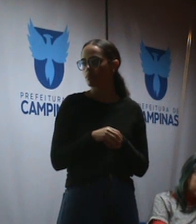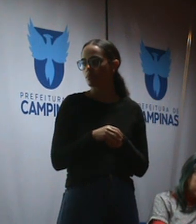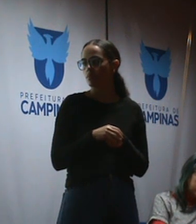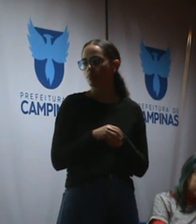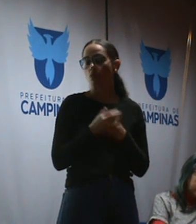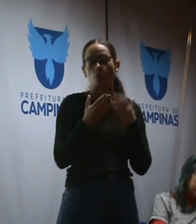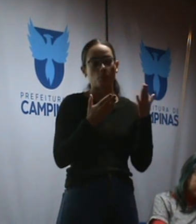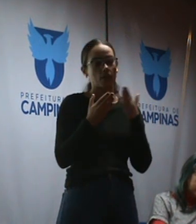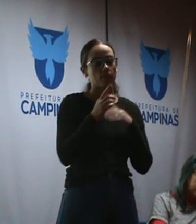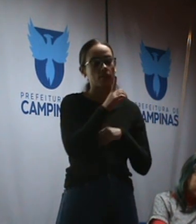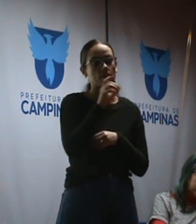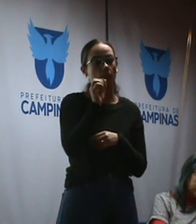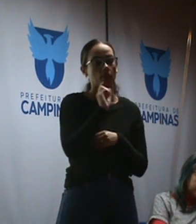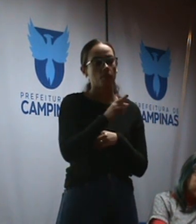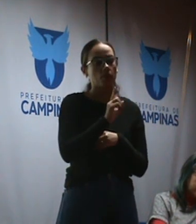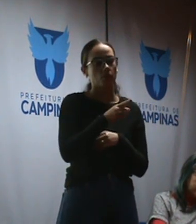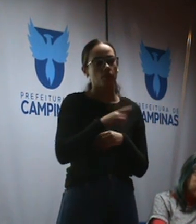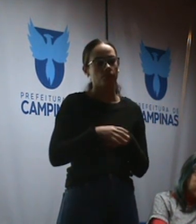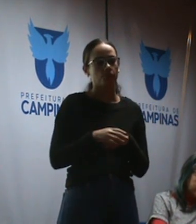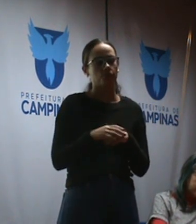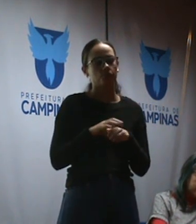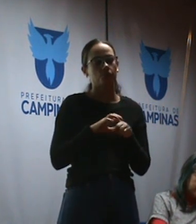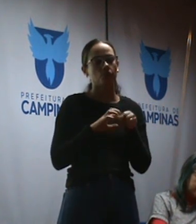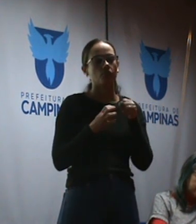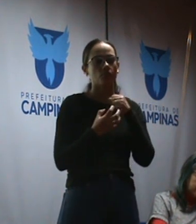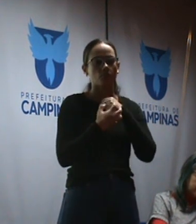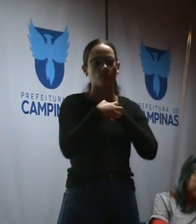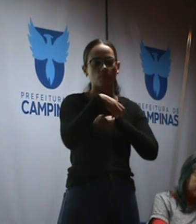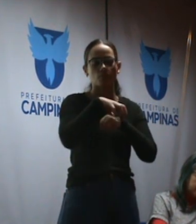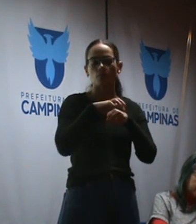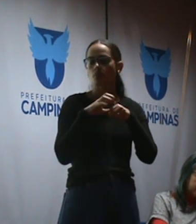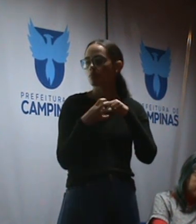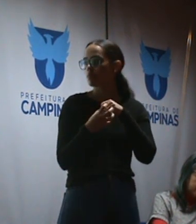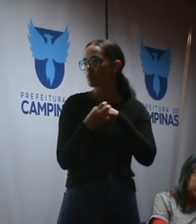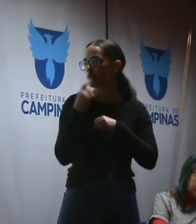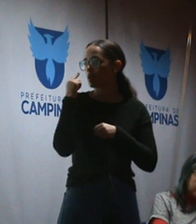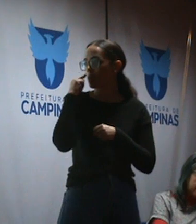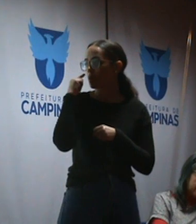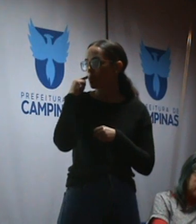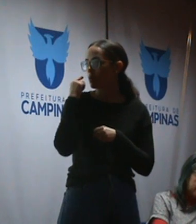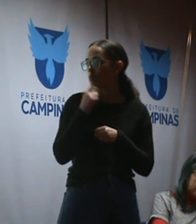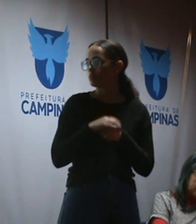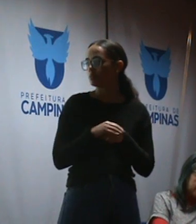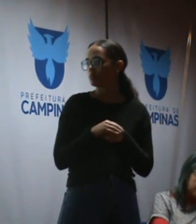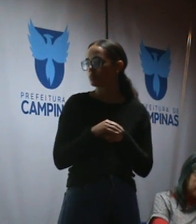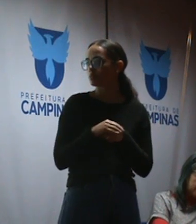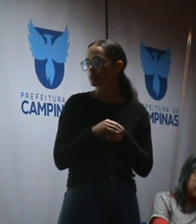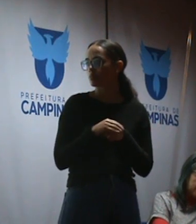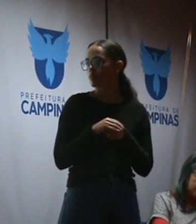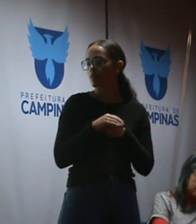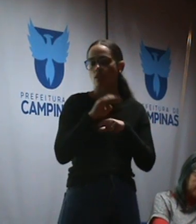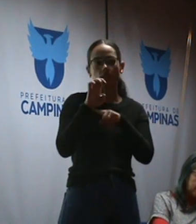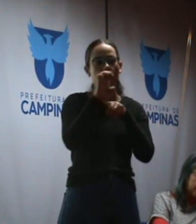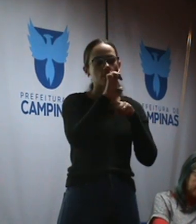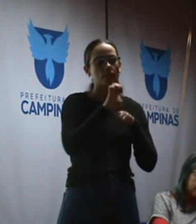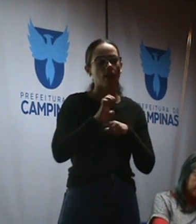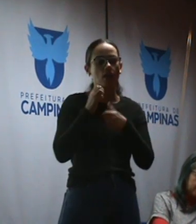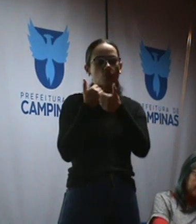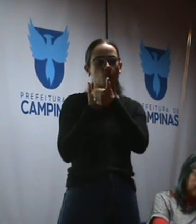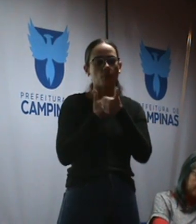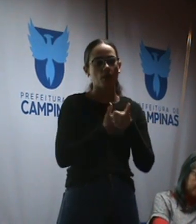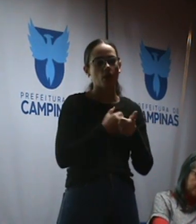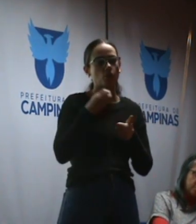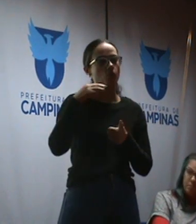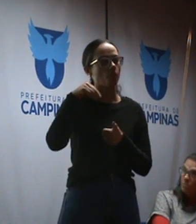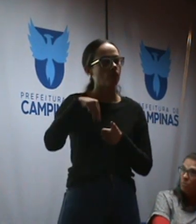meio, ela tem menos casos, né? E tem alguns estados aqui também próximos aos da dengue, né? Mato Grosso